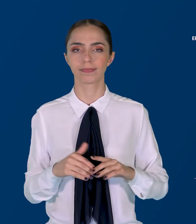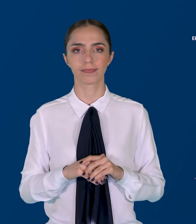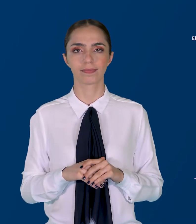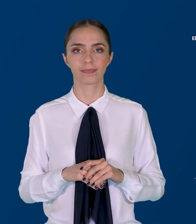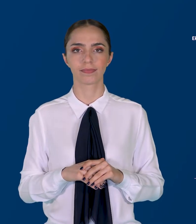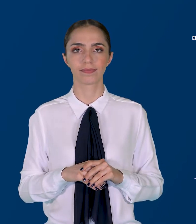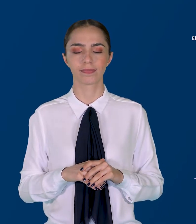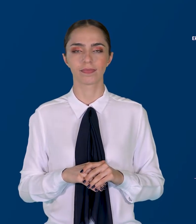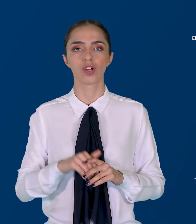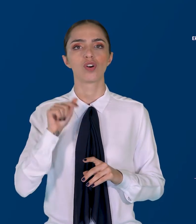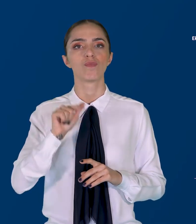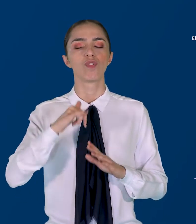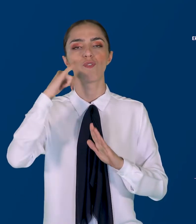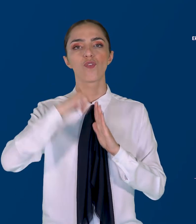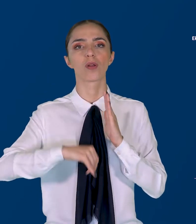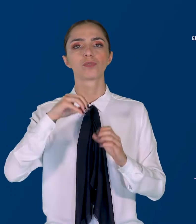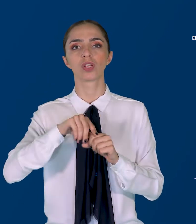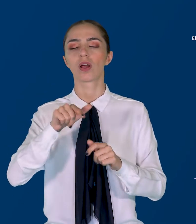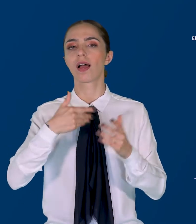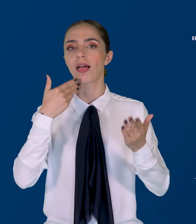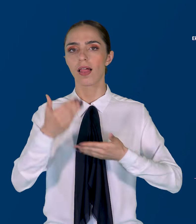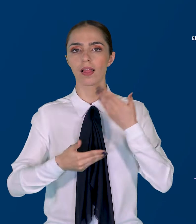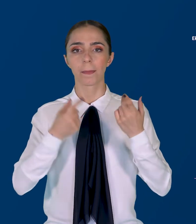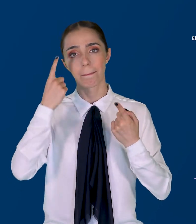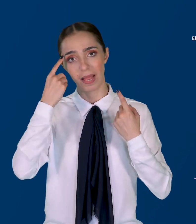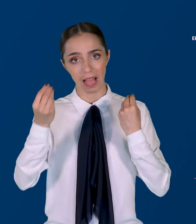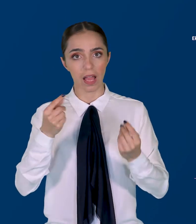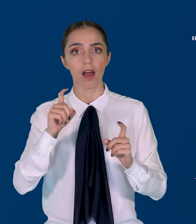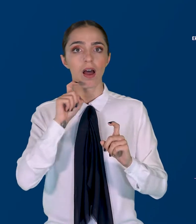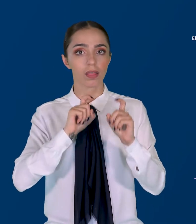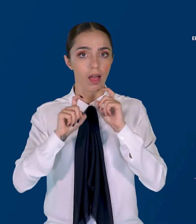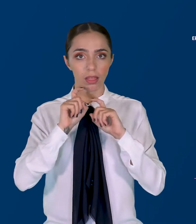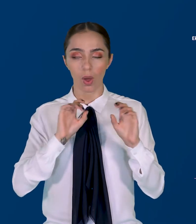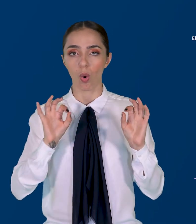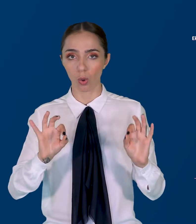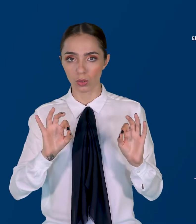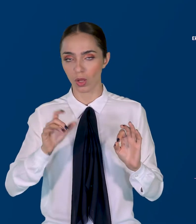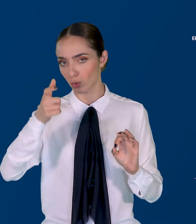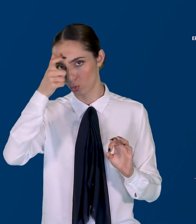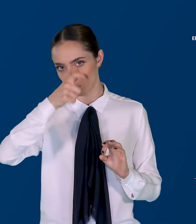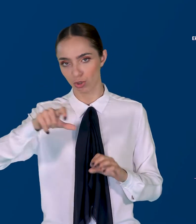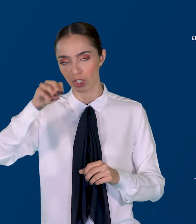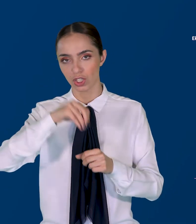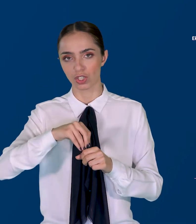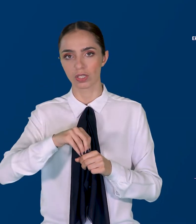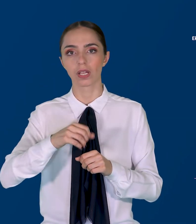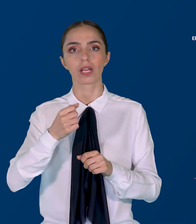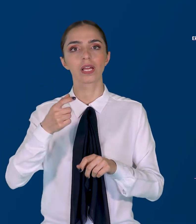Bu formda beyan edilen bilgilerin hatalı olması durumunda hem Türkiye'deki yerel mevzuat hükümleri hem